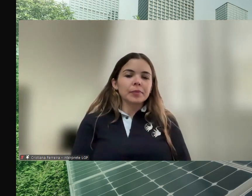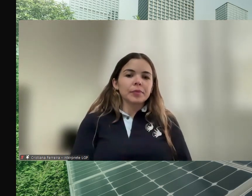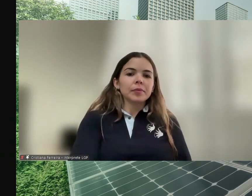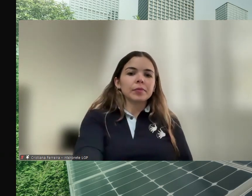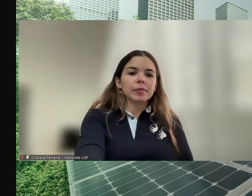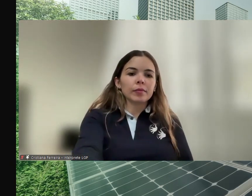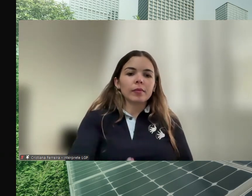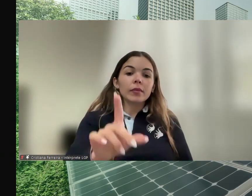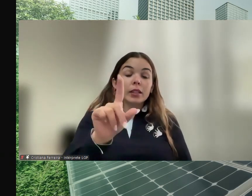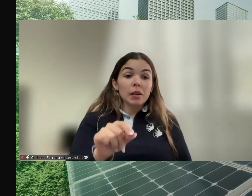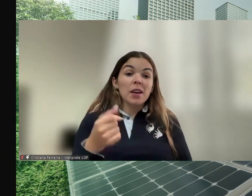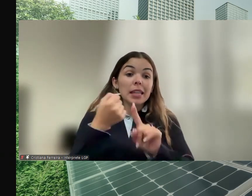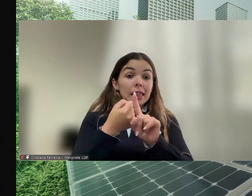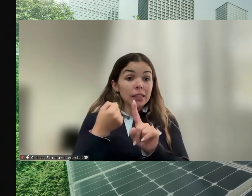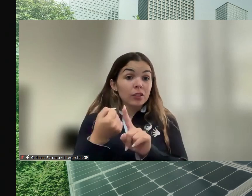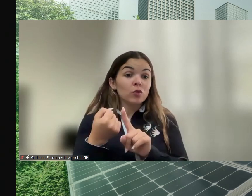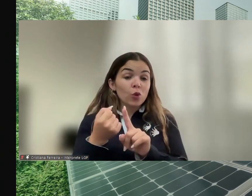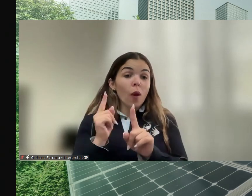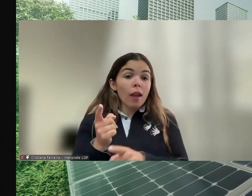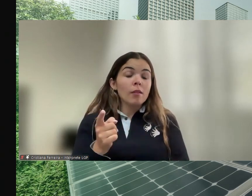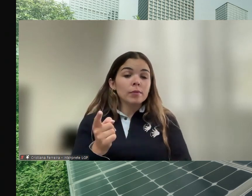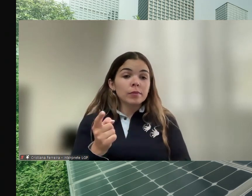enquanto desafio, eu acho que